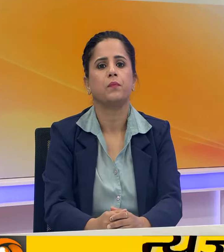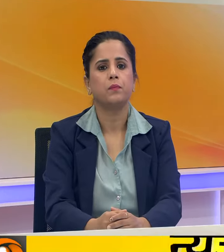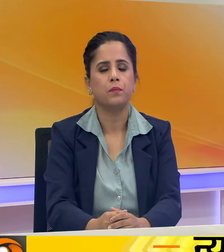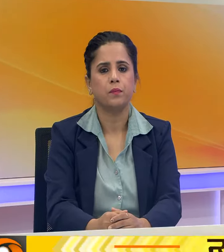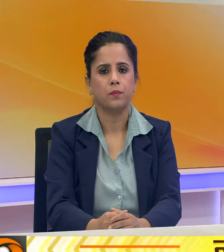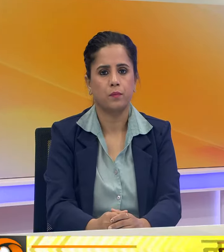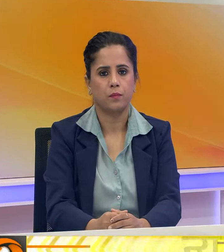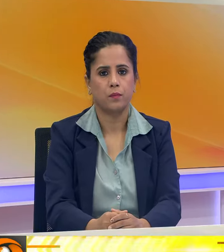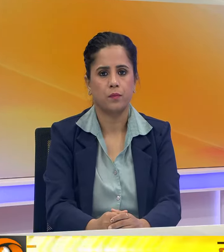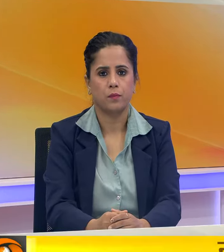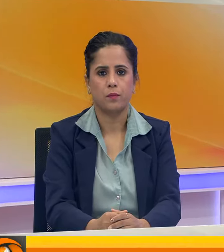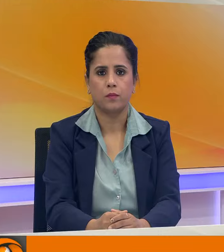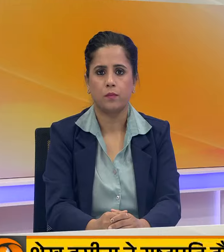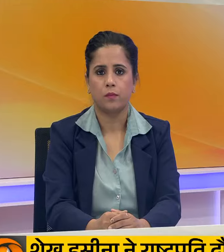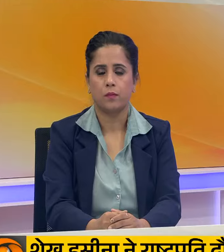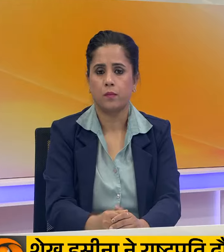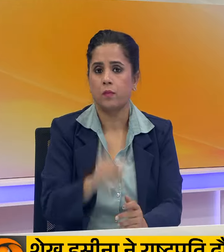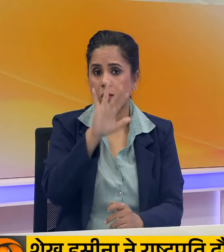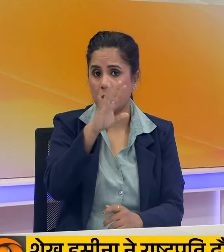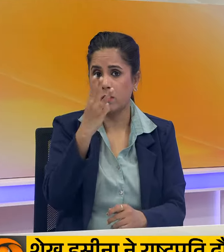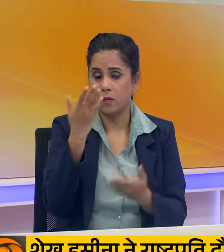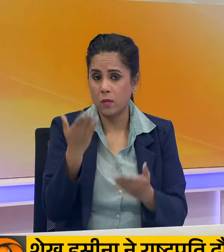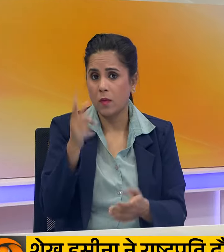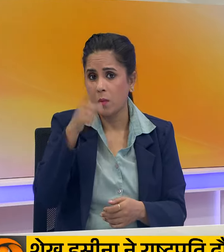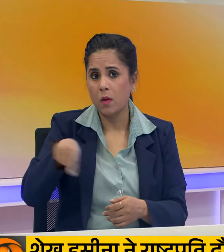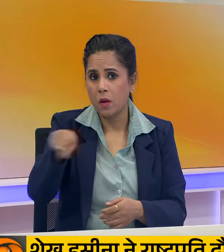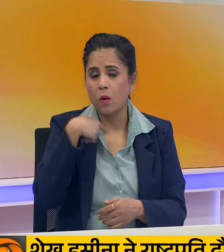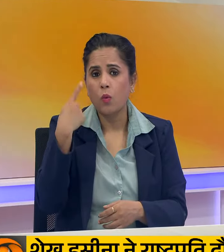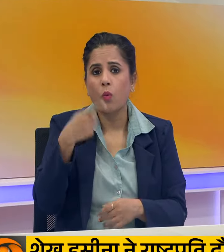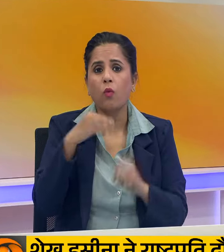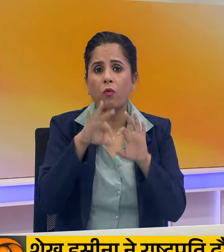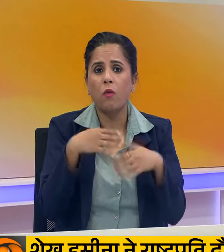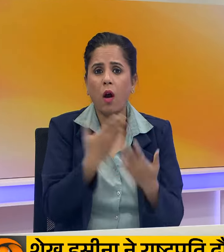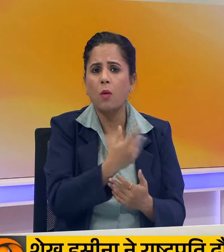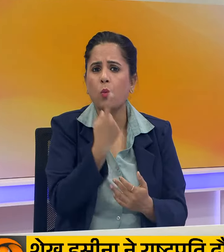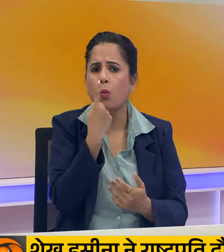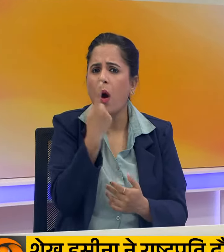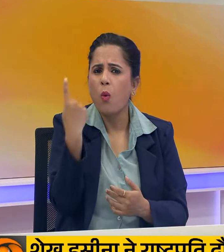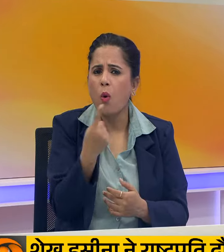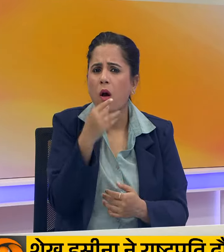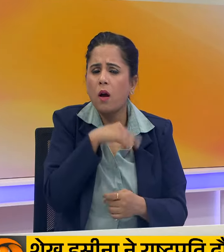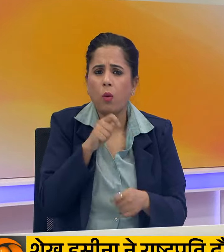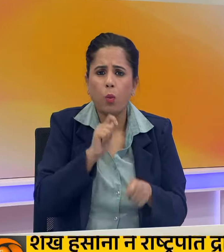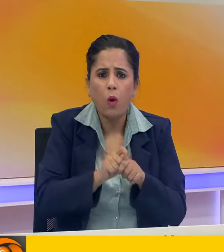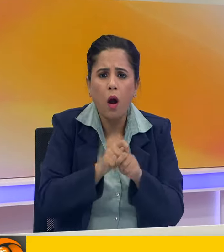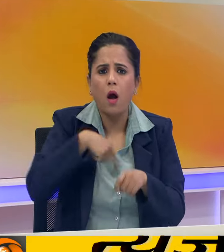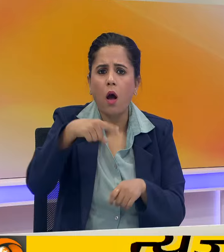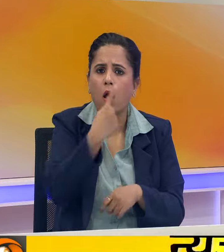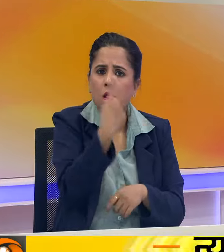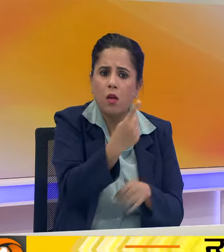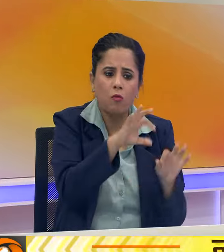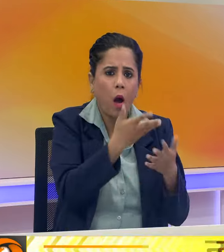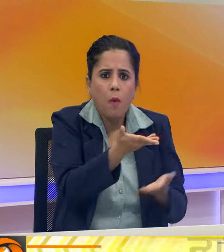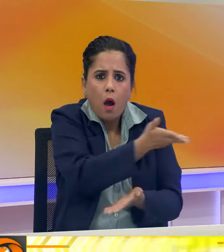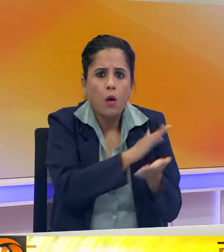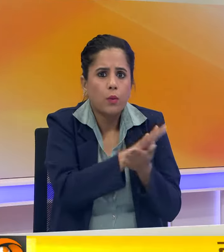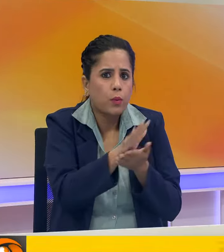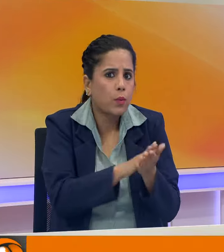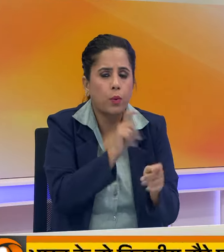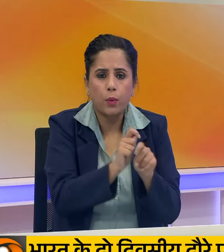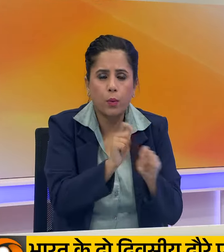है वो 53 ऐसे लोग हैं जो अपने परिवार के एकमात्र कमाई का स्रोत थे और अधिकतम लोग क्योंकि